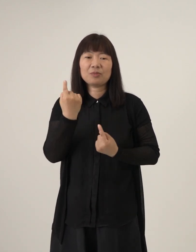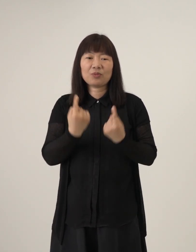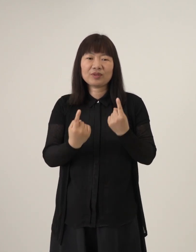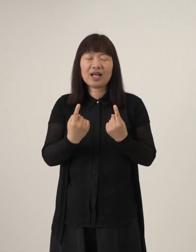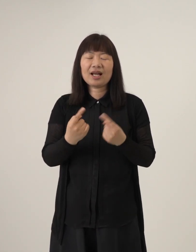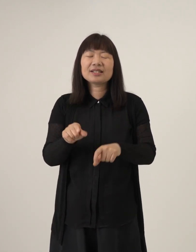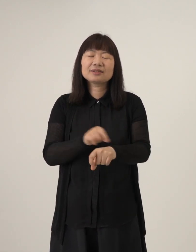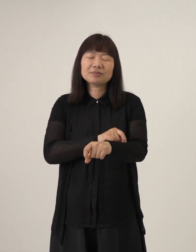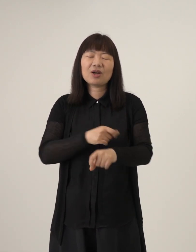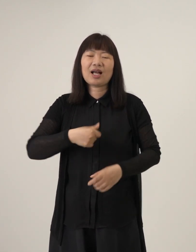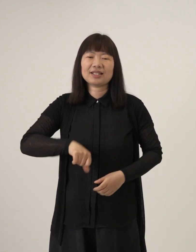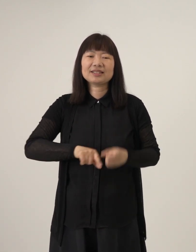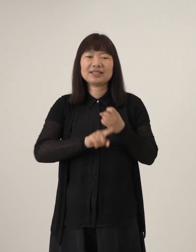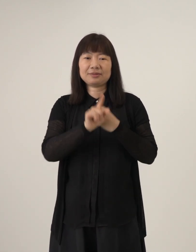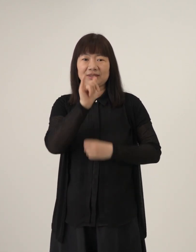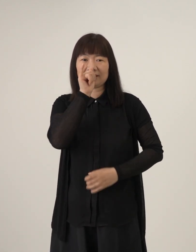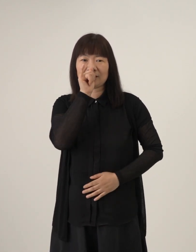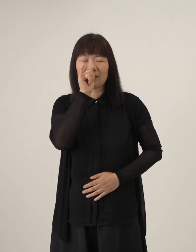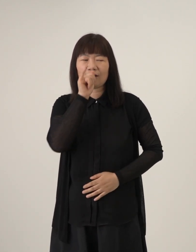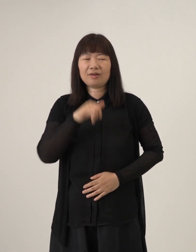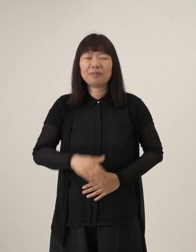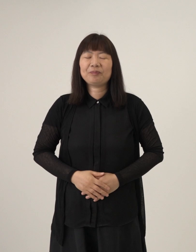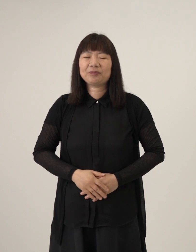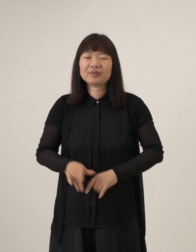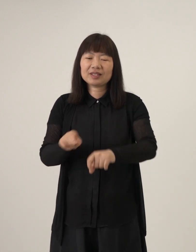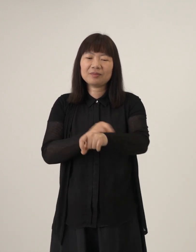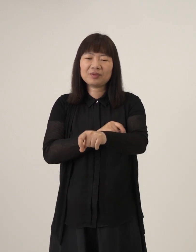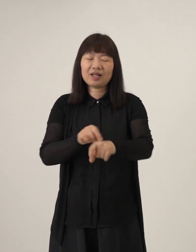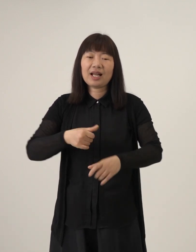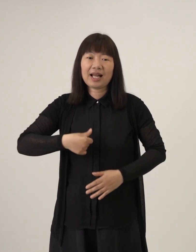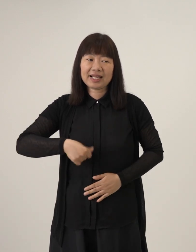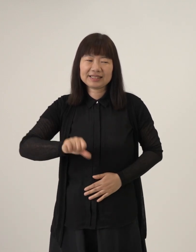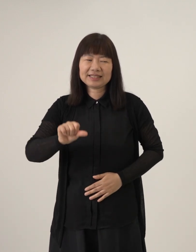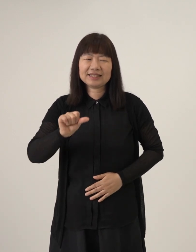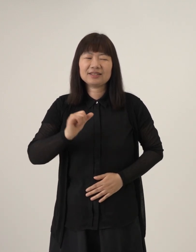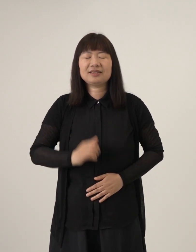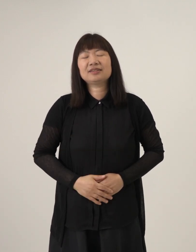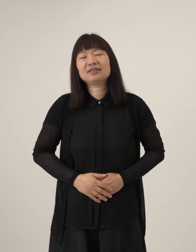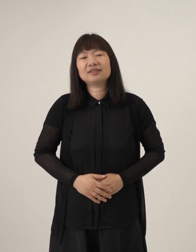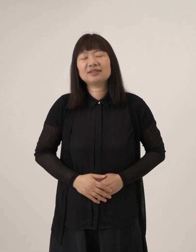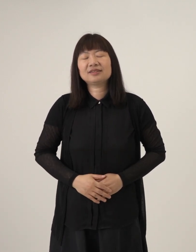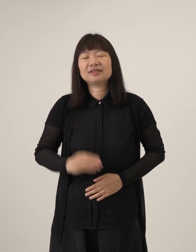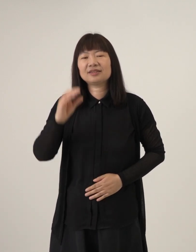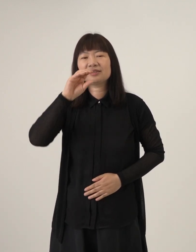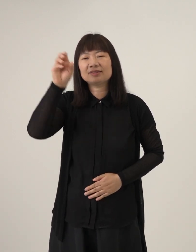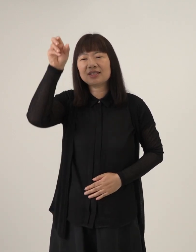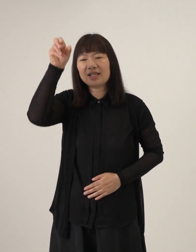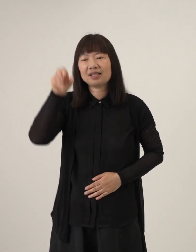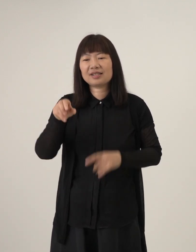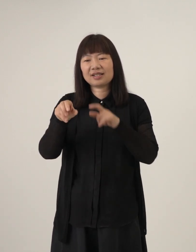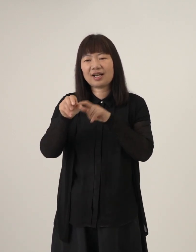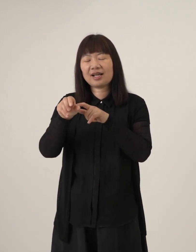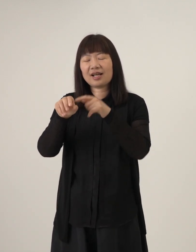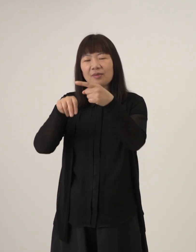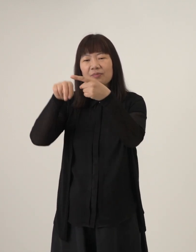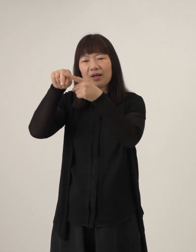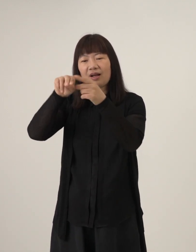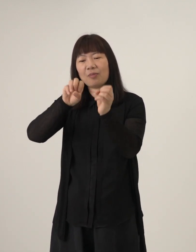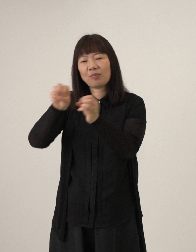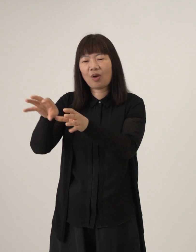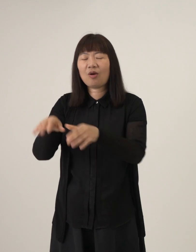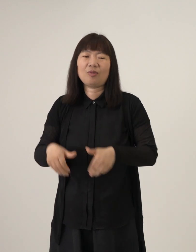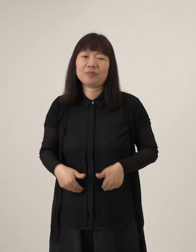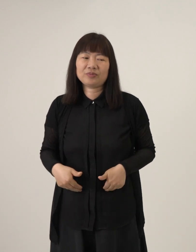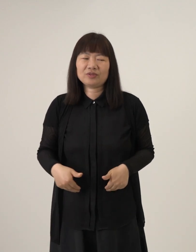특별한 아들이라는 뜻이에요. 그 스페셜한 아들이 십자가에서 버려져야 돼요.